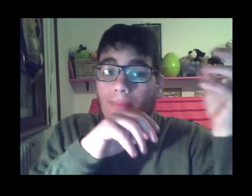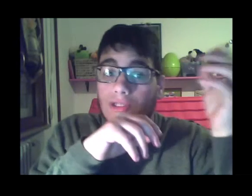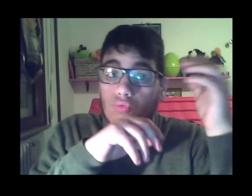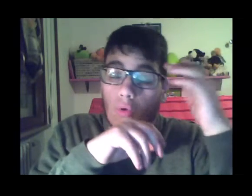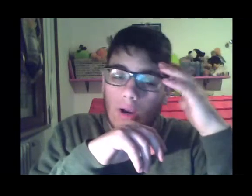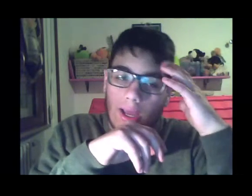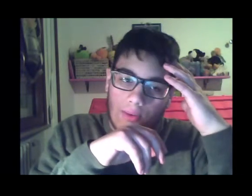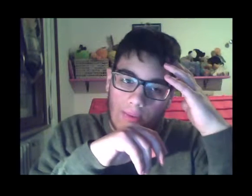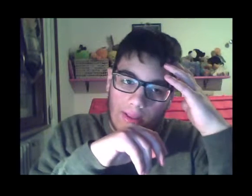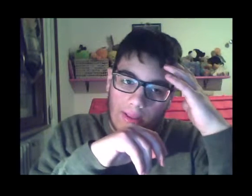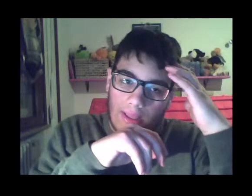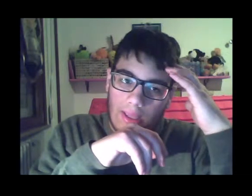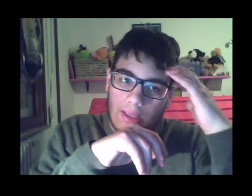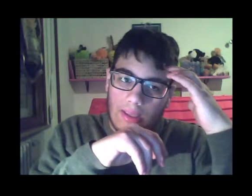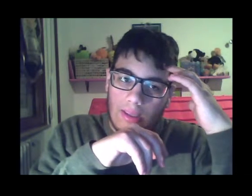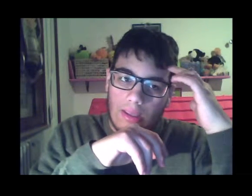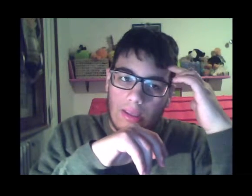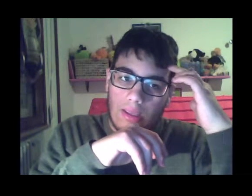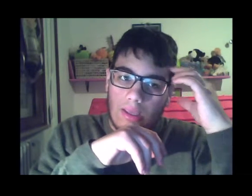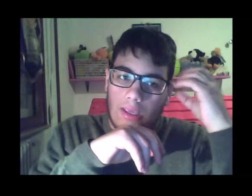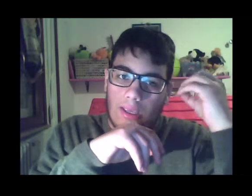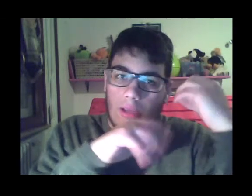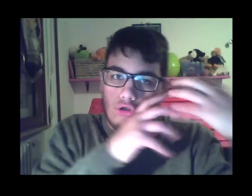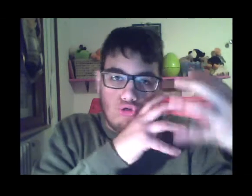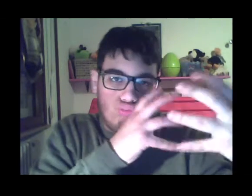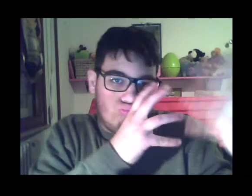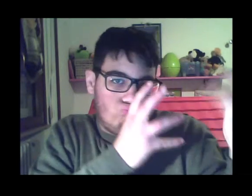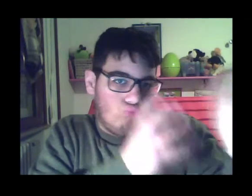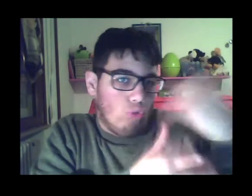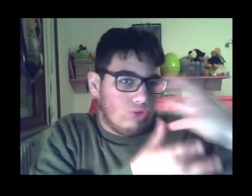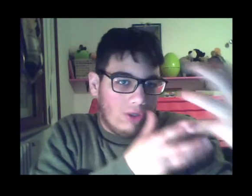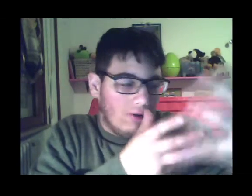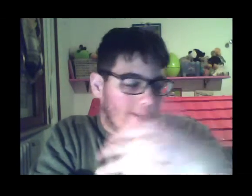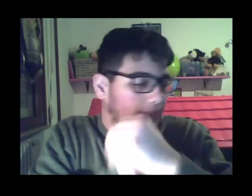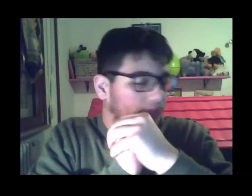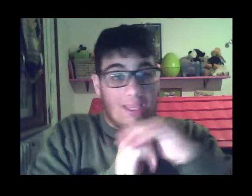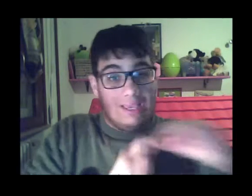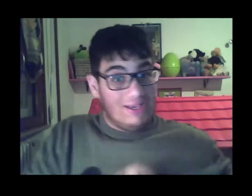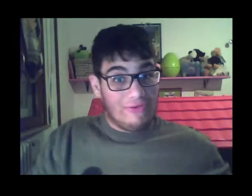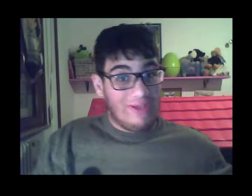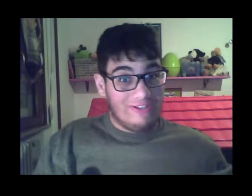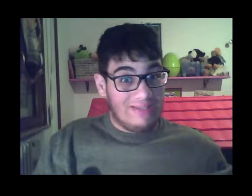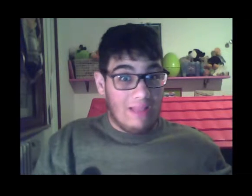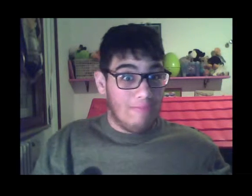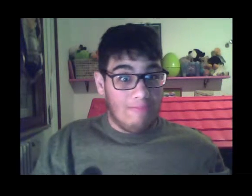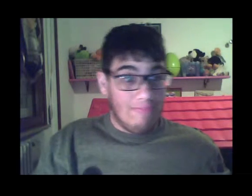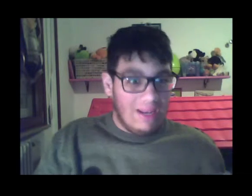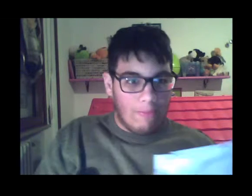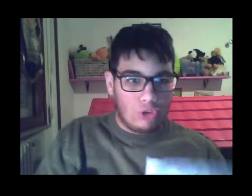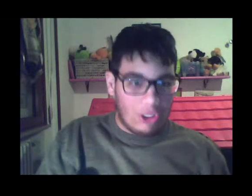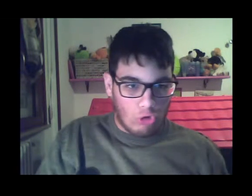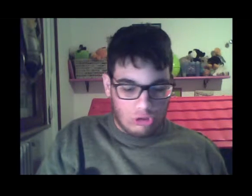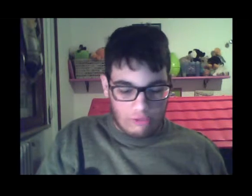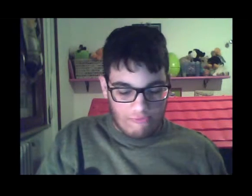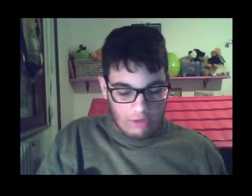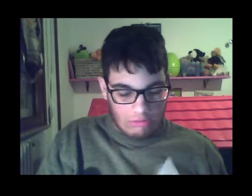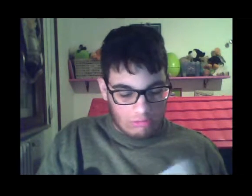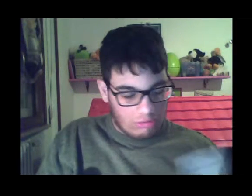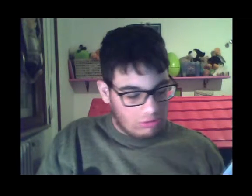scuola e quindi lo userò lì. Questo è il mini progetto che ho già fatto, già